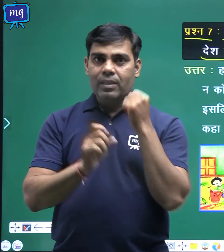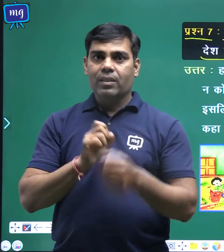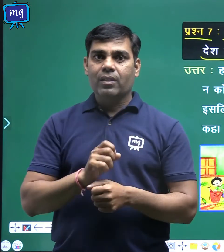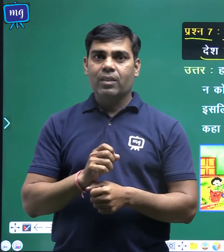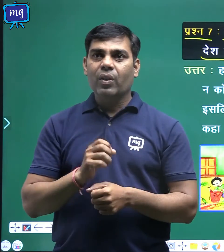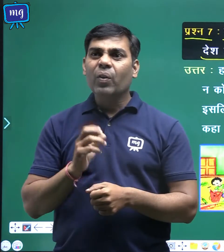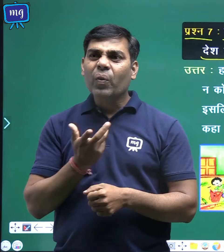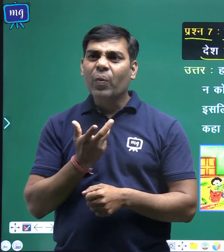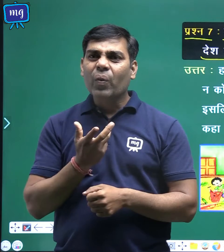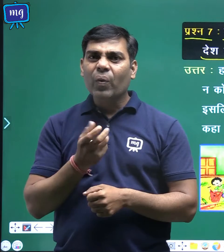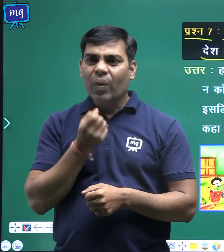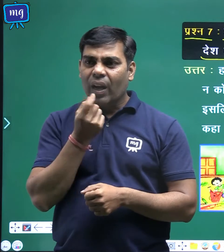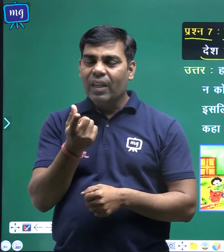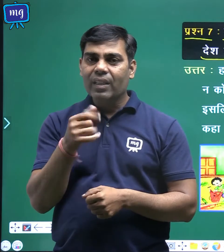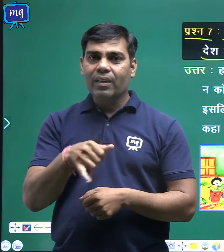क्यों कहते हैं?